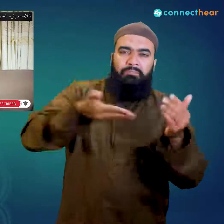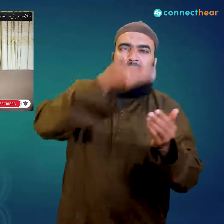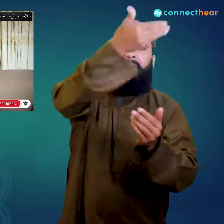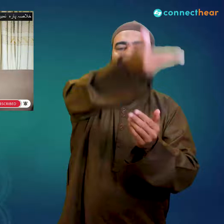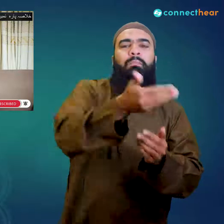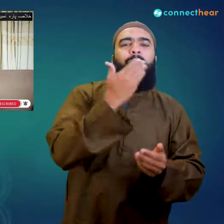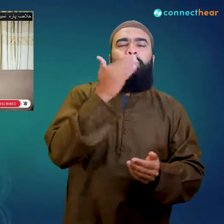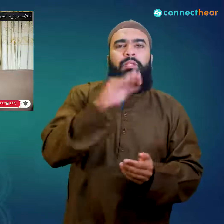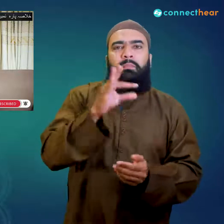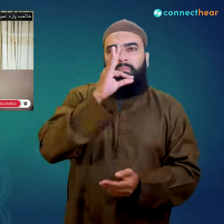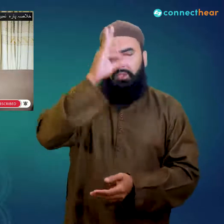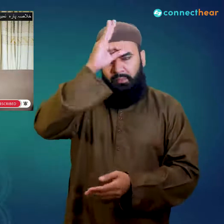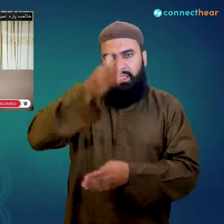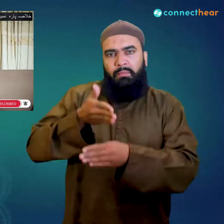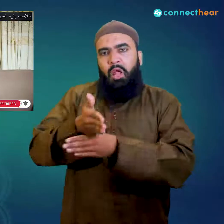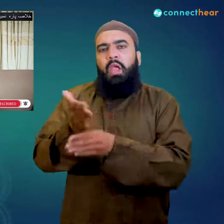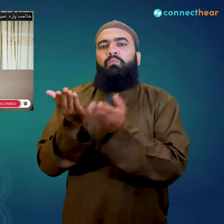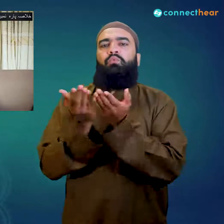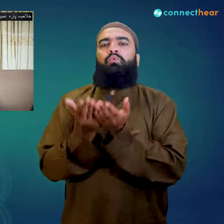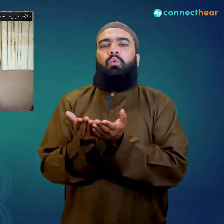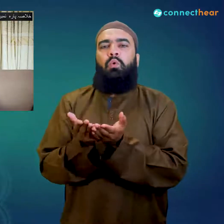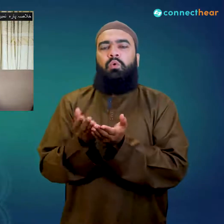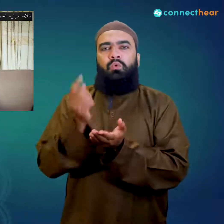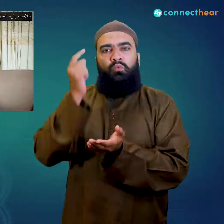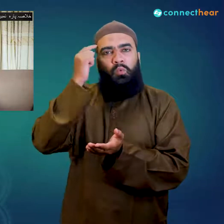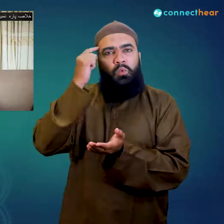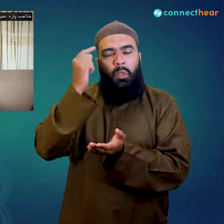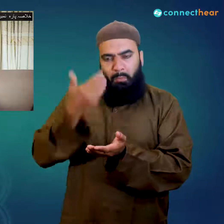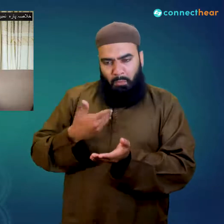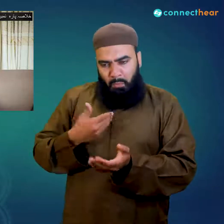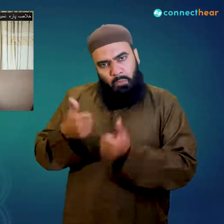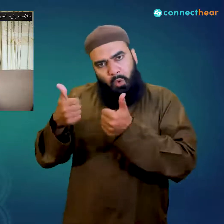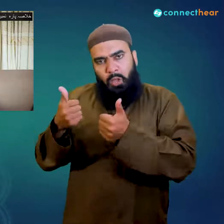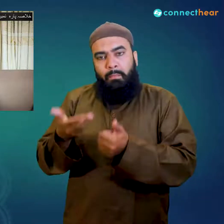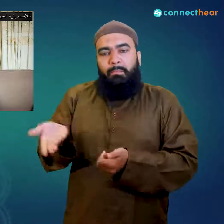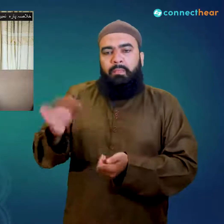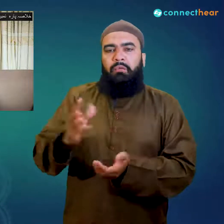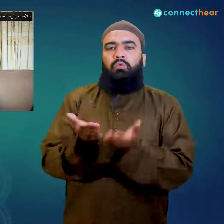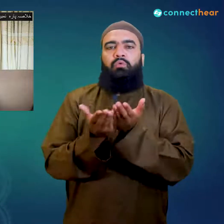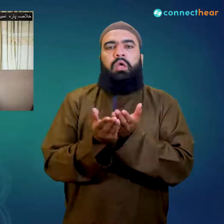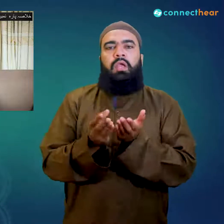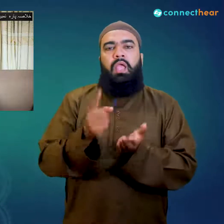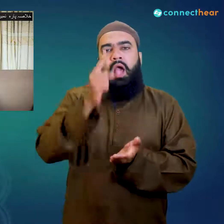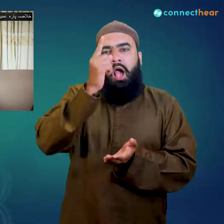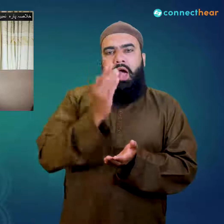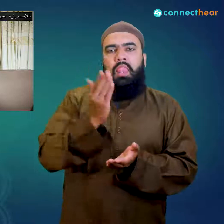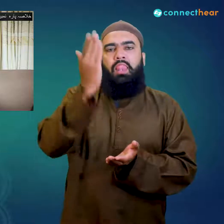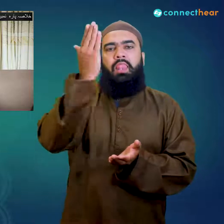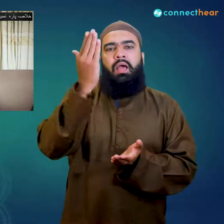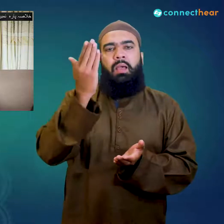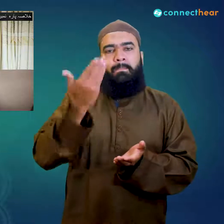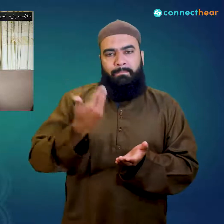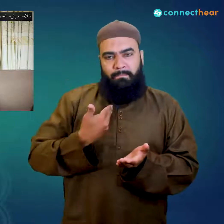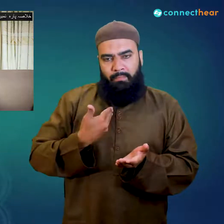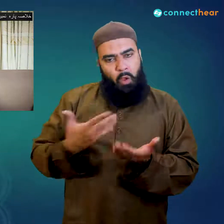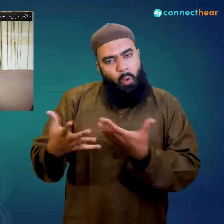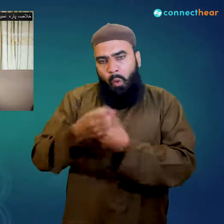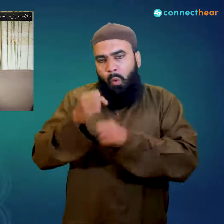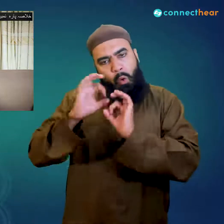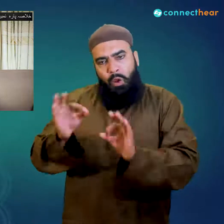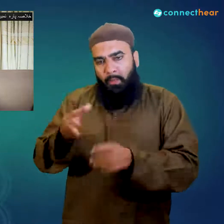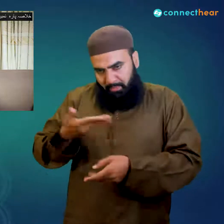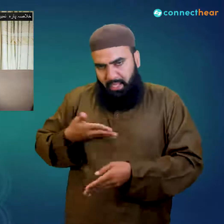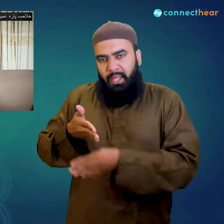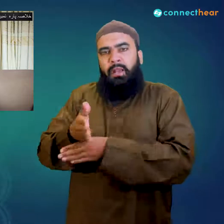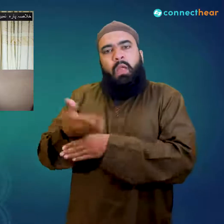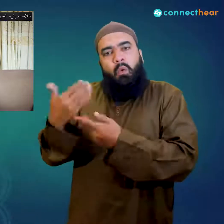لیے حضرت ابراہیم علیہ السلام کی دعا کا ذکر ہوا، ربنا وبعث فیہم رسولا، کہ اے میرے رب